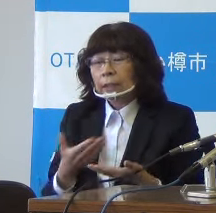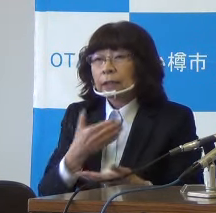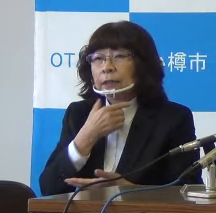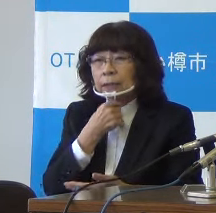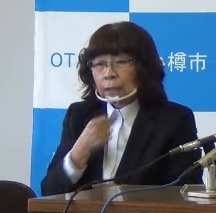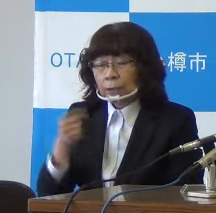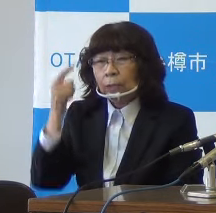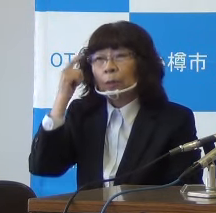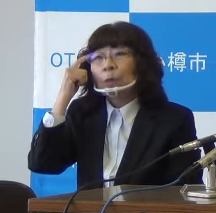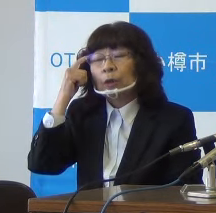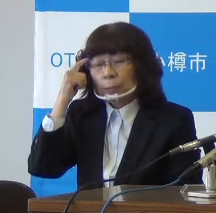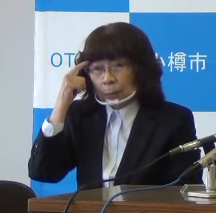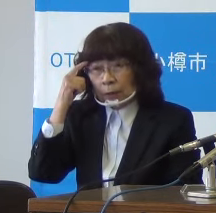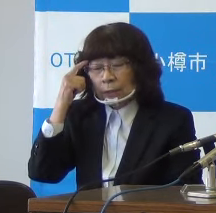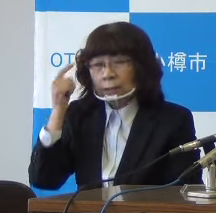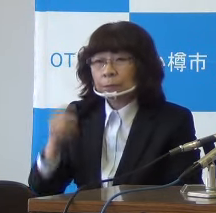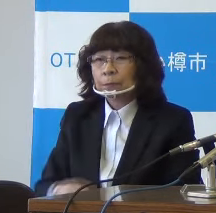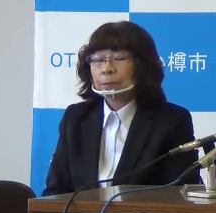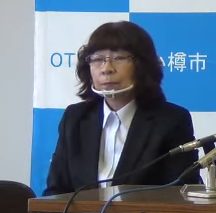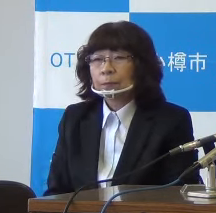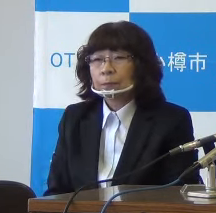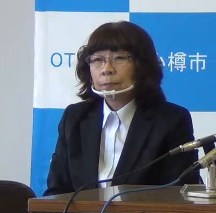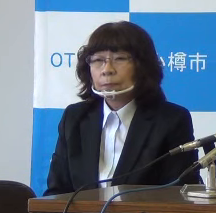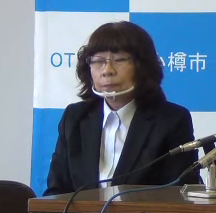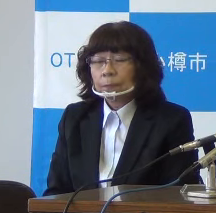ようお願いをいたします。